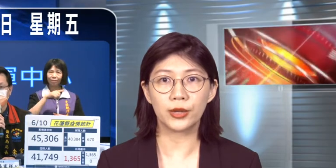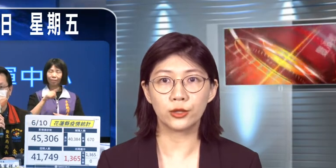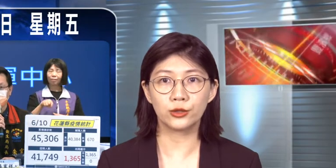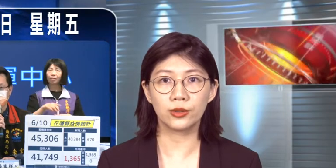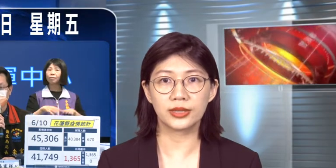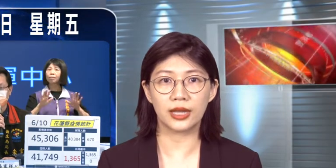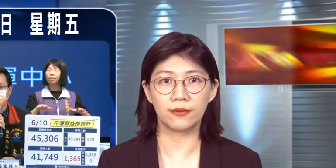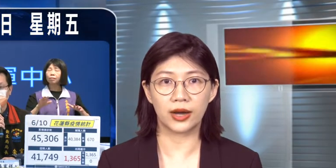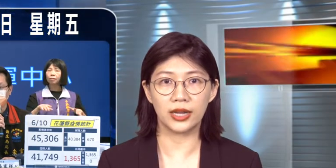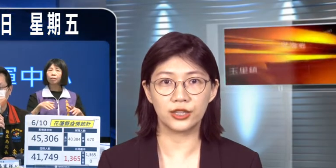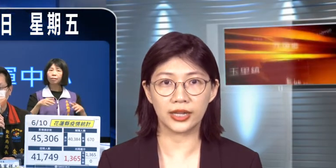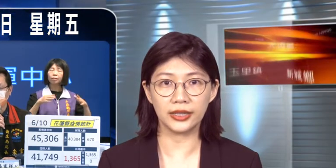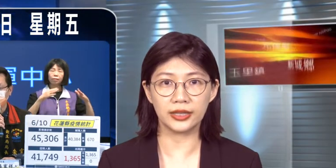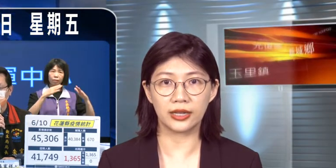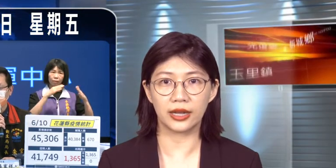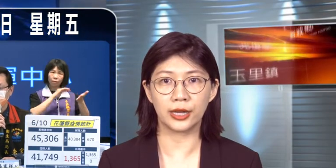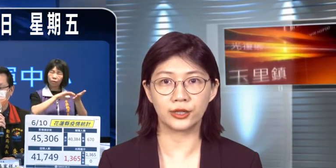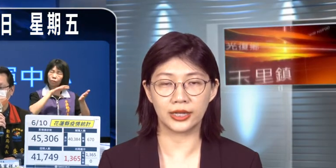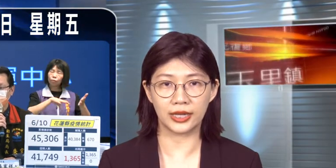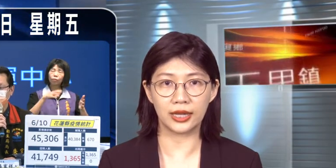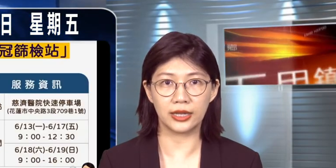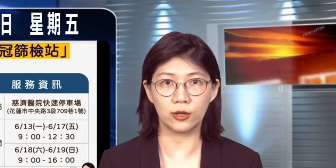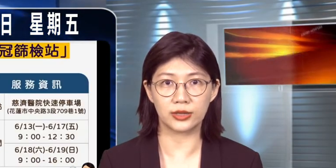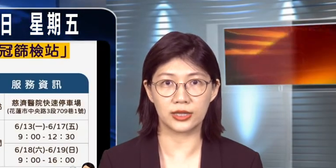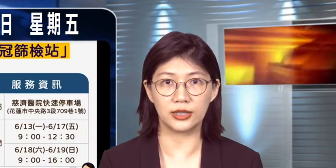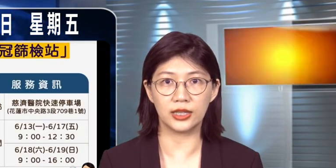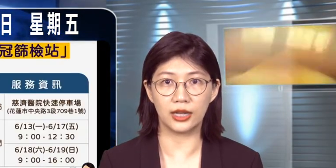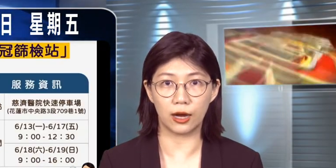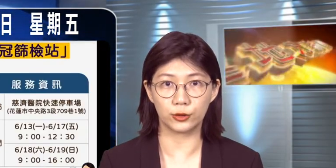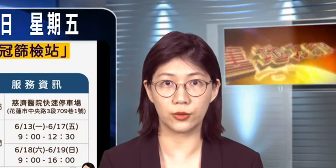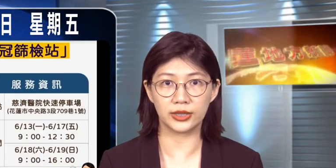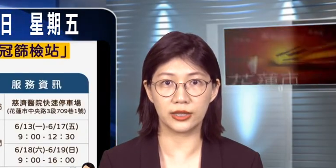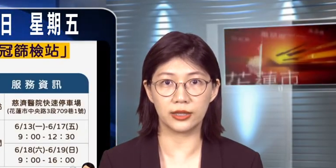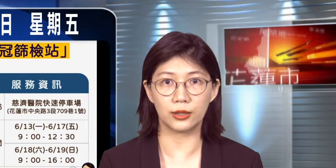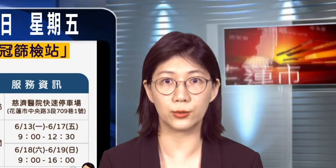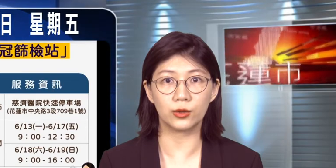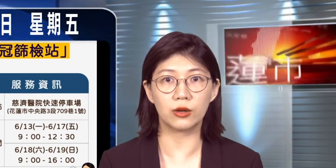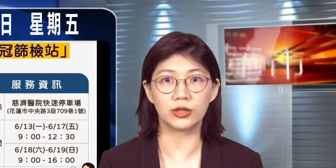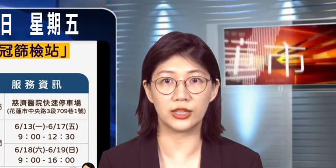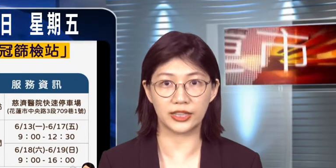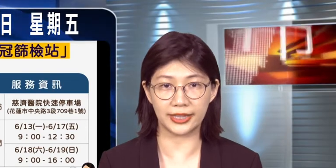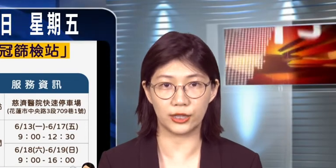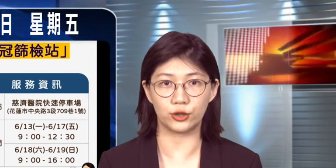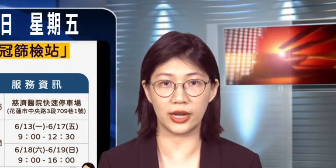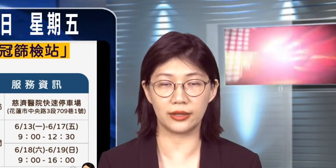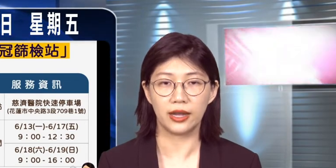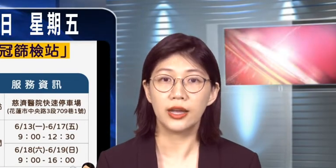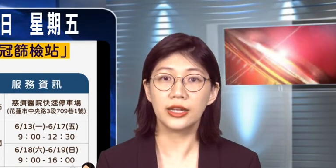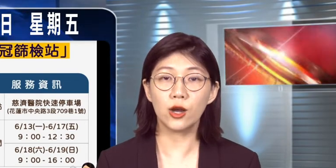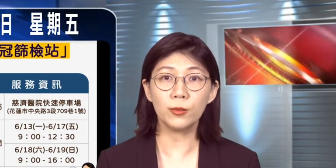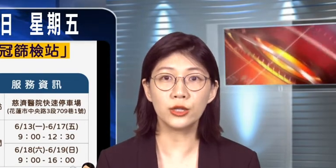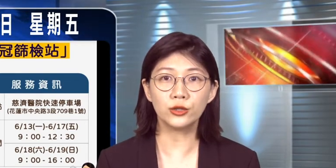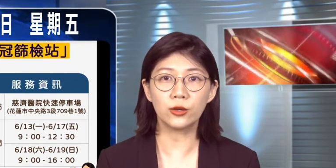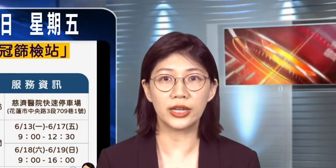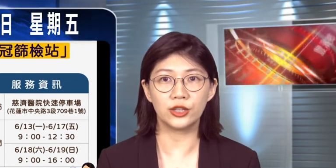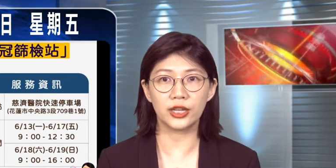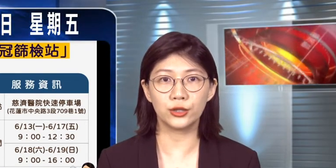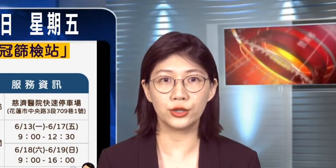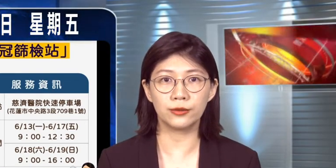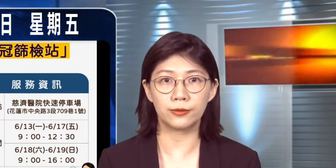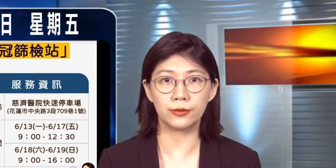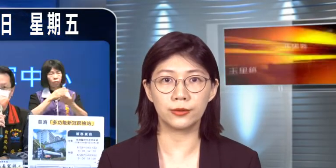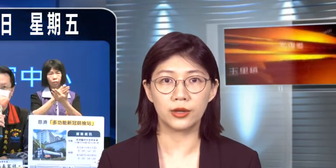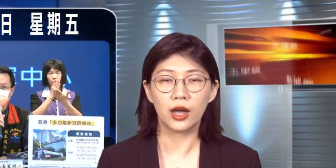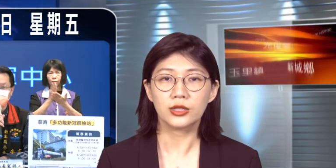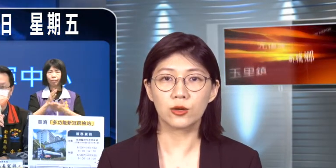宣导民众在防疫筛检可以善加利用慈济医疗中心的多功能筛检站，提供民众一站